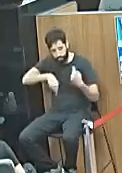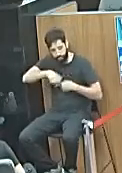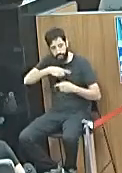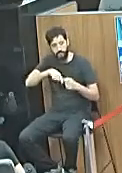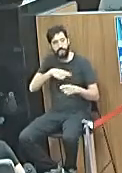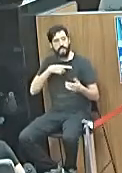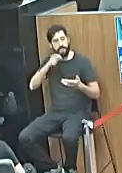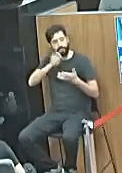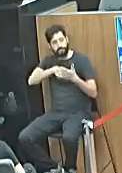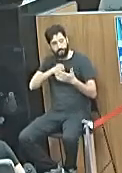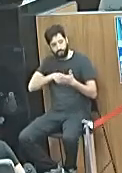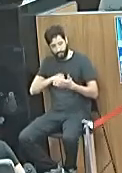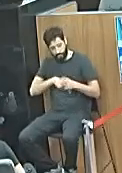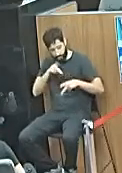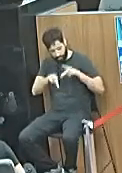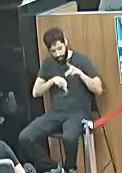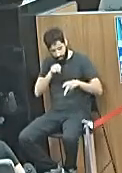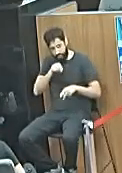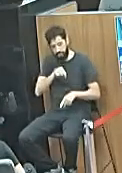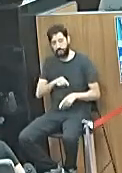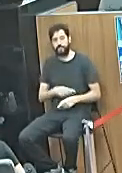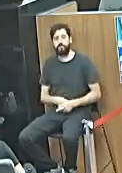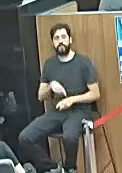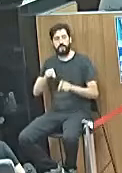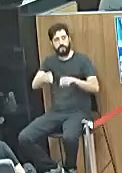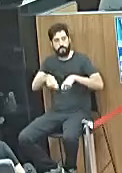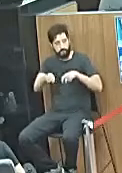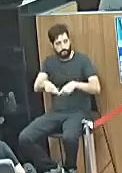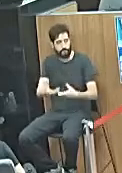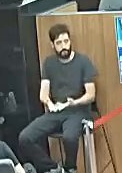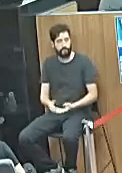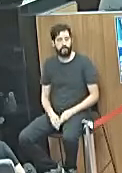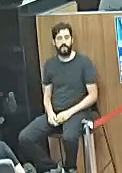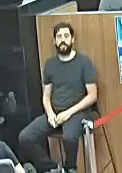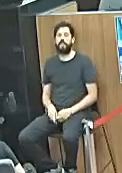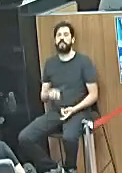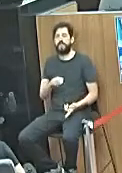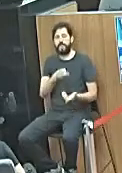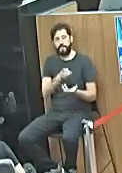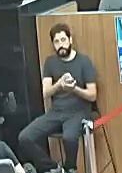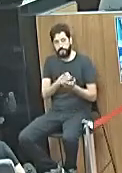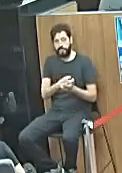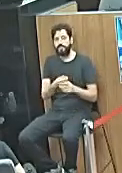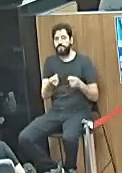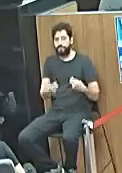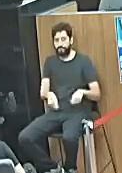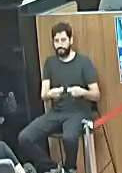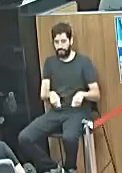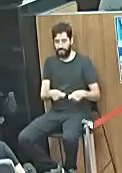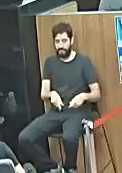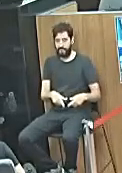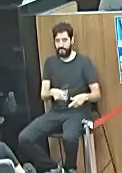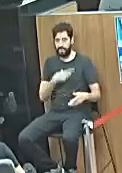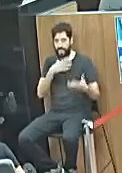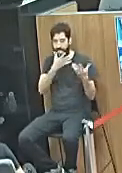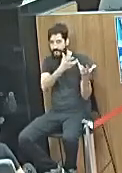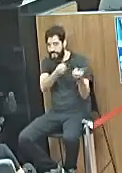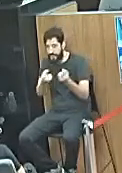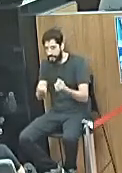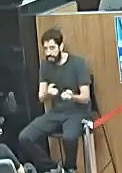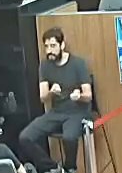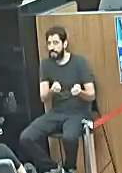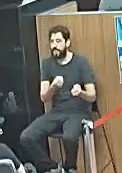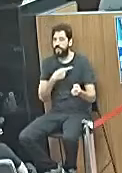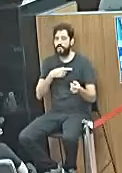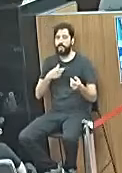atendida brilhantemente pela patrulha rural a mesma se faz necessária pelo alto grau de aceitação eficácia